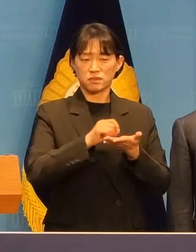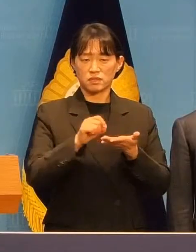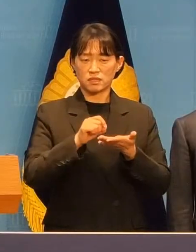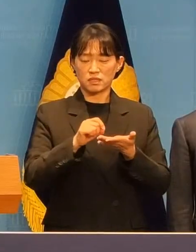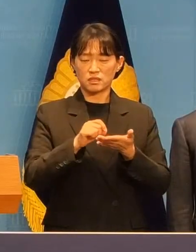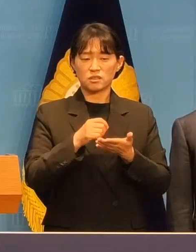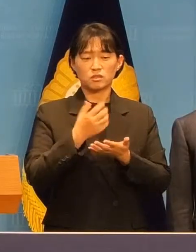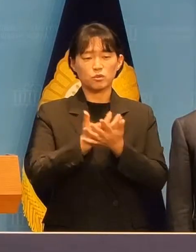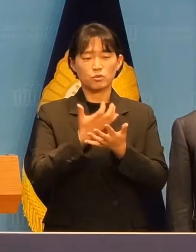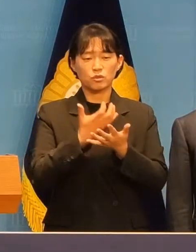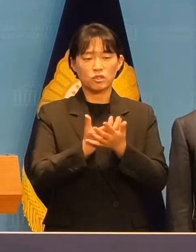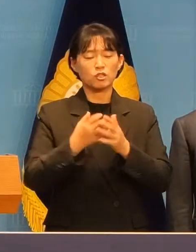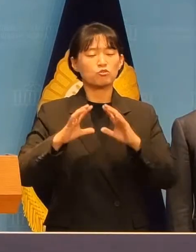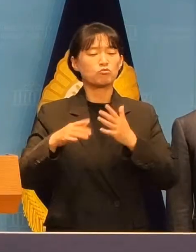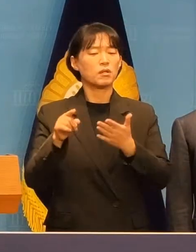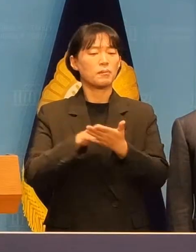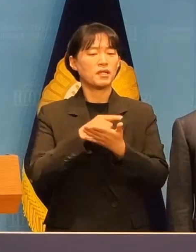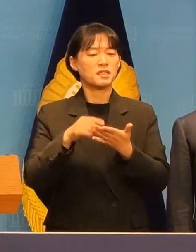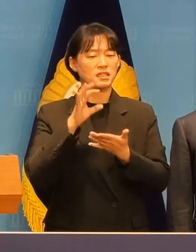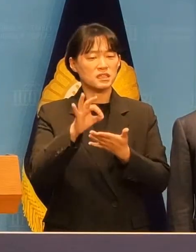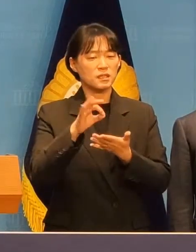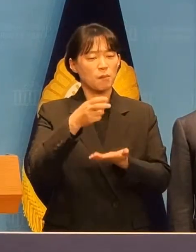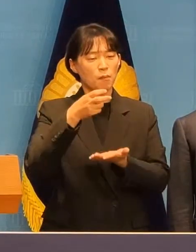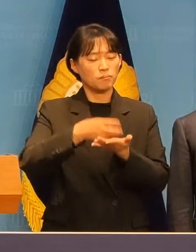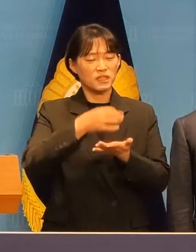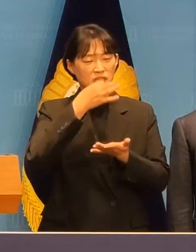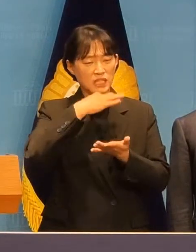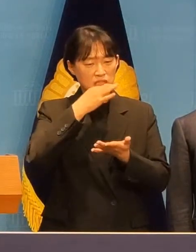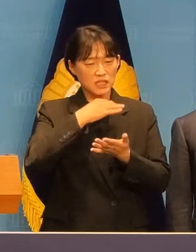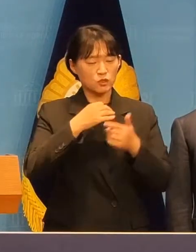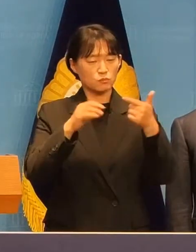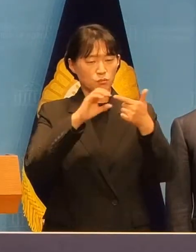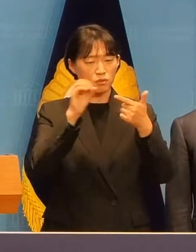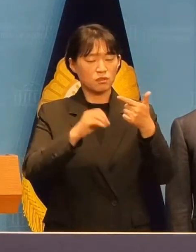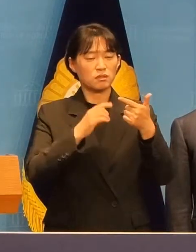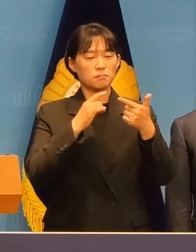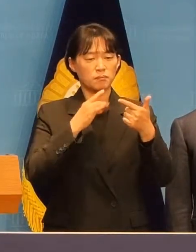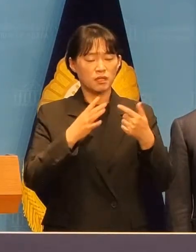확약서에 국가배상금 및 법정이자 6%와 피해